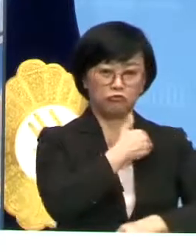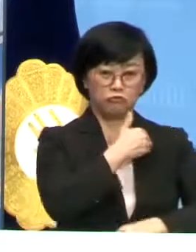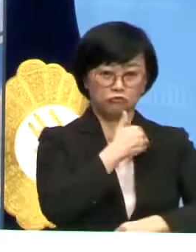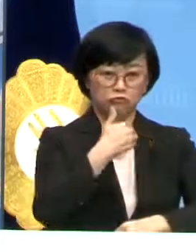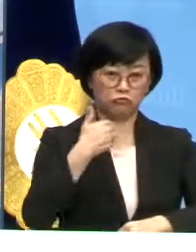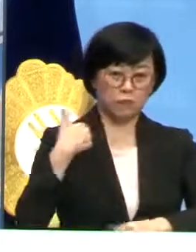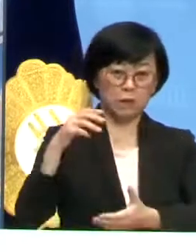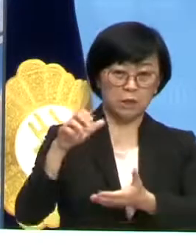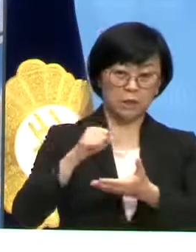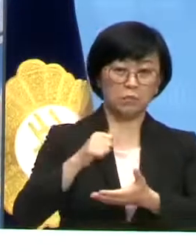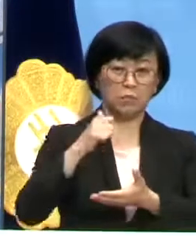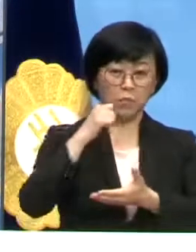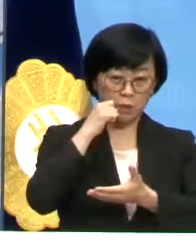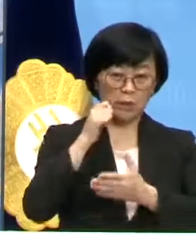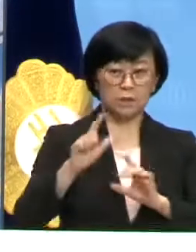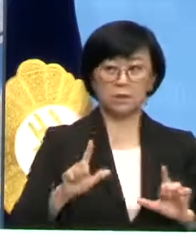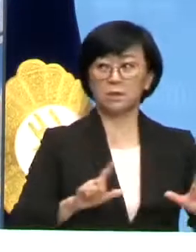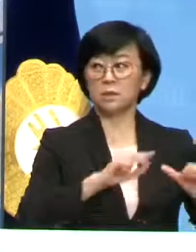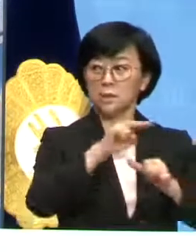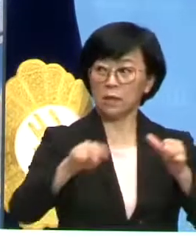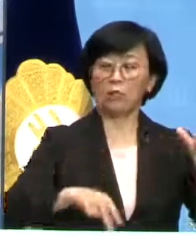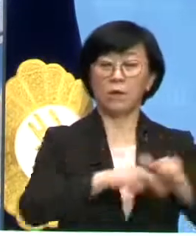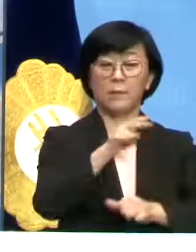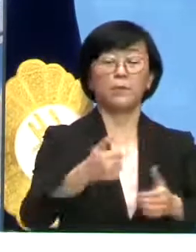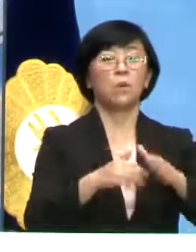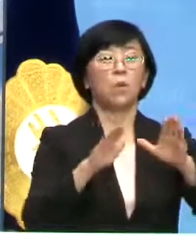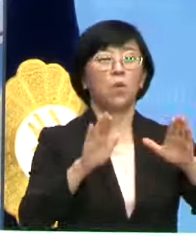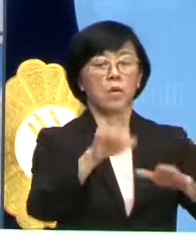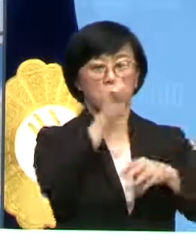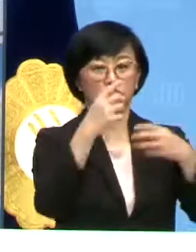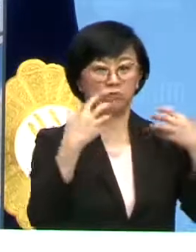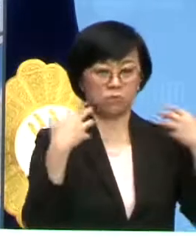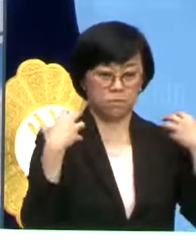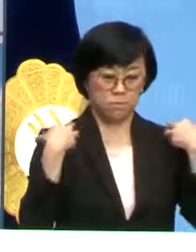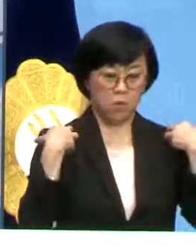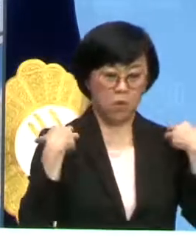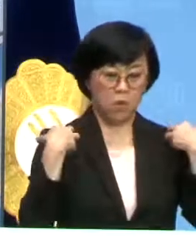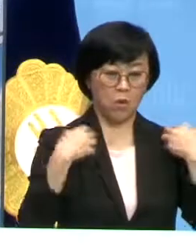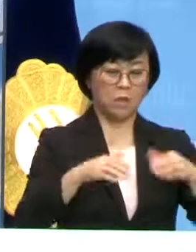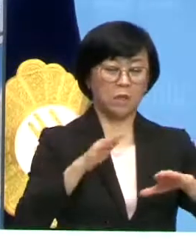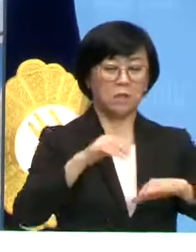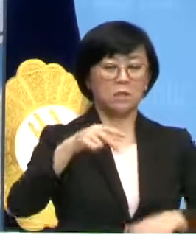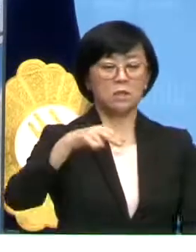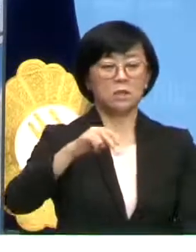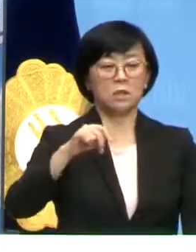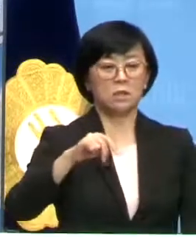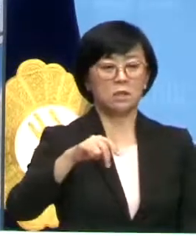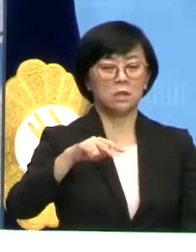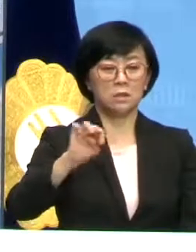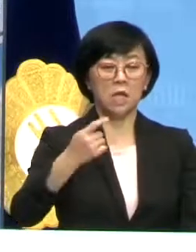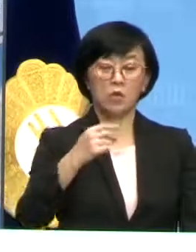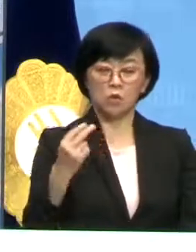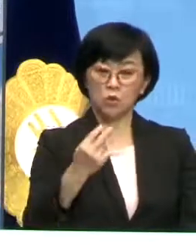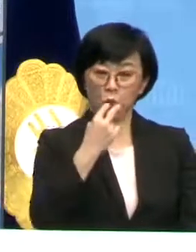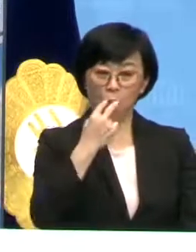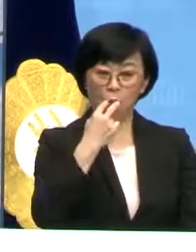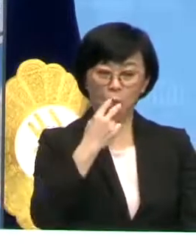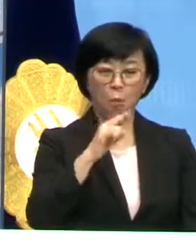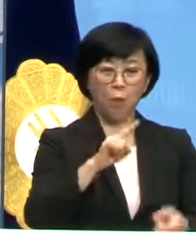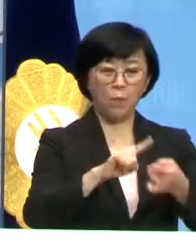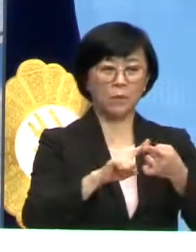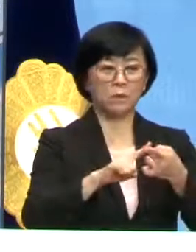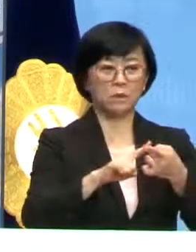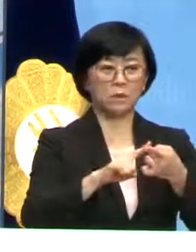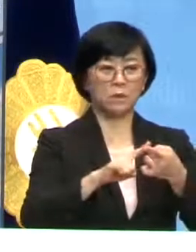누리지 못하고 있는 실정입니다 올해 정부는 실손 보험 청구 간소화 를 주요 추진 과제